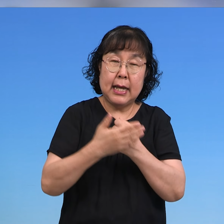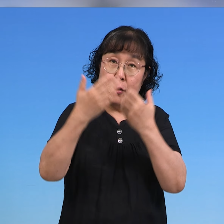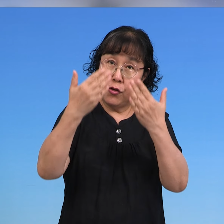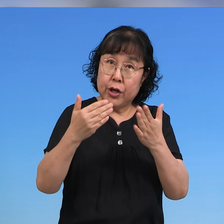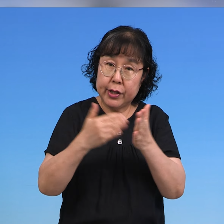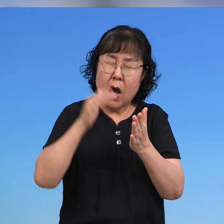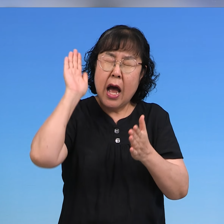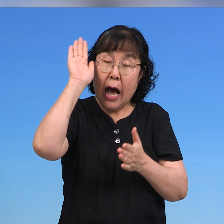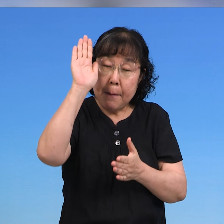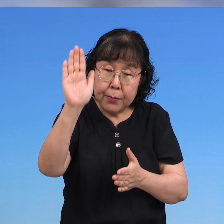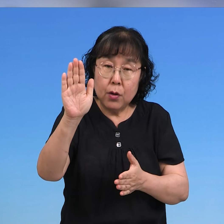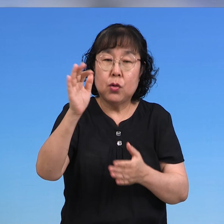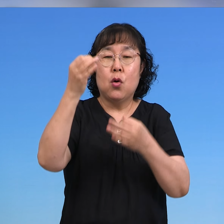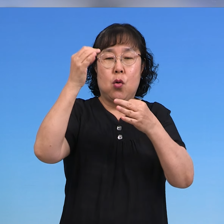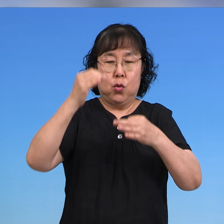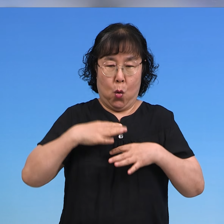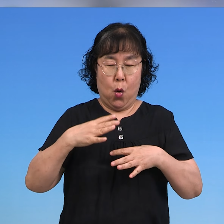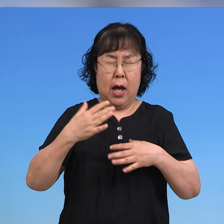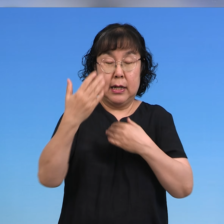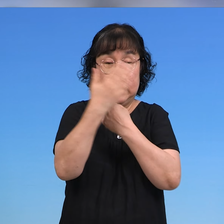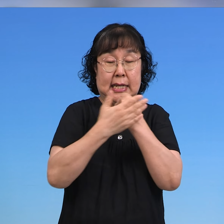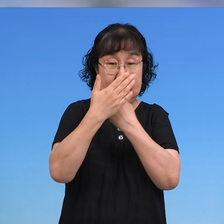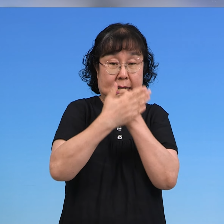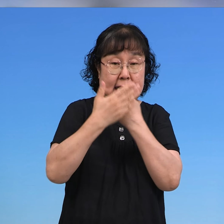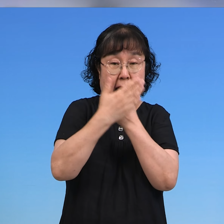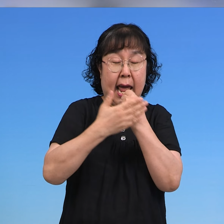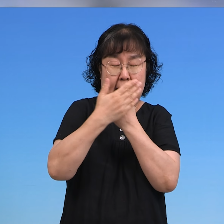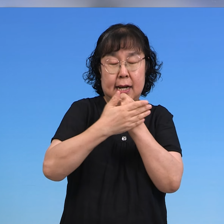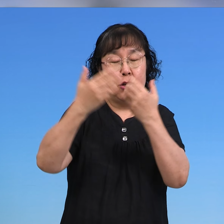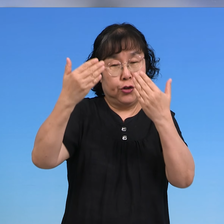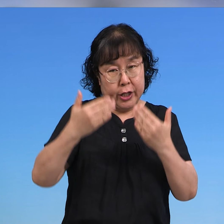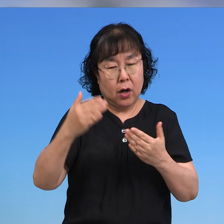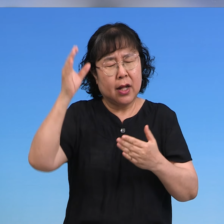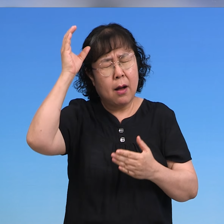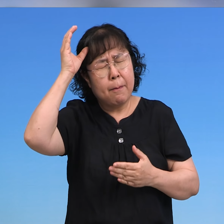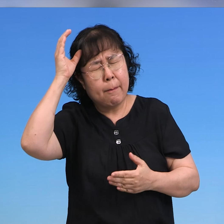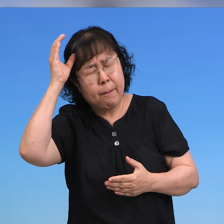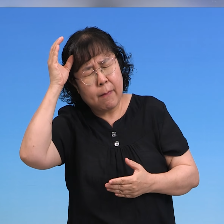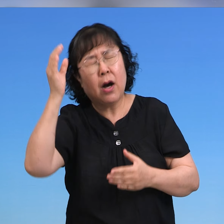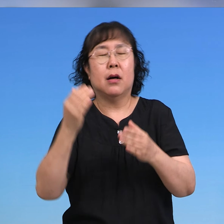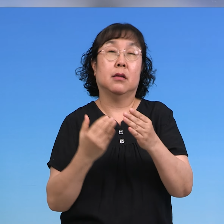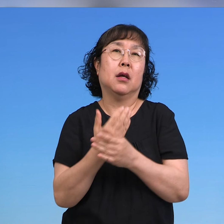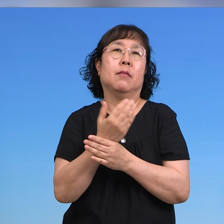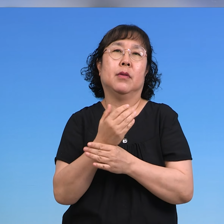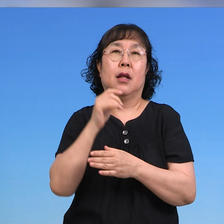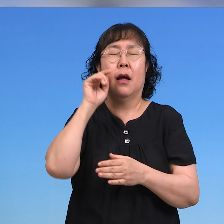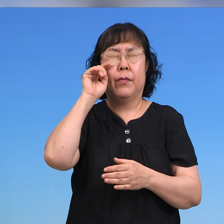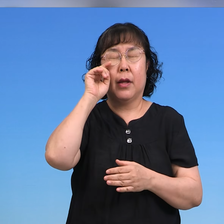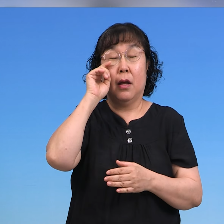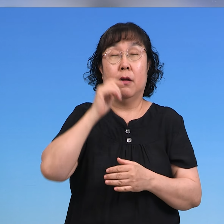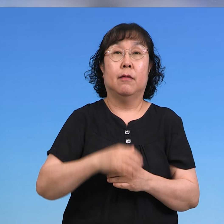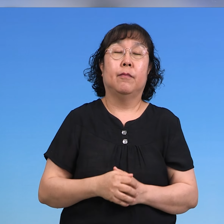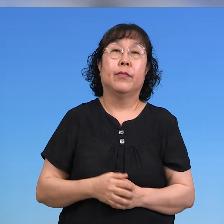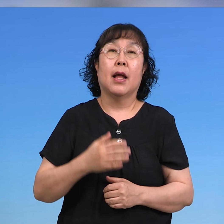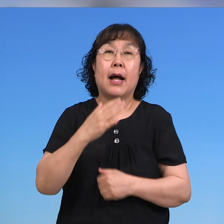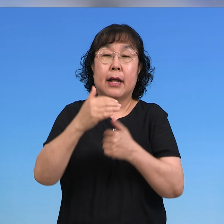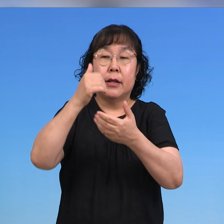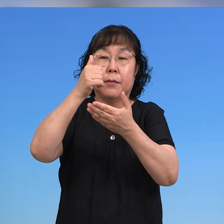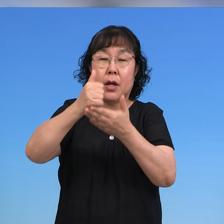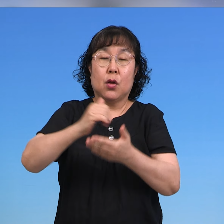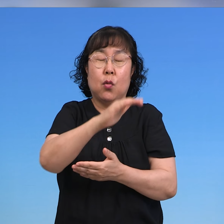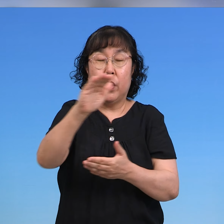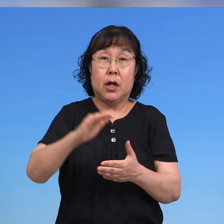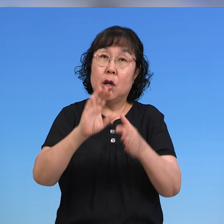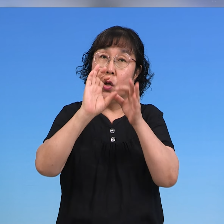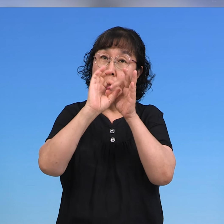일어나겠느냐고. 뭐 현실은 이것도 부족하고 저것도 뭐 약점이 많지만 하나님께서 이제 하나님께서 우리를 통하여